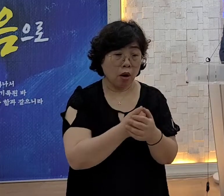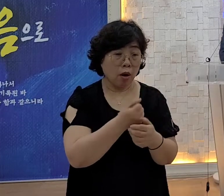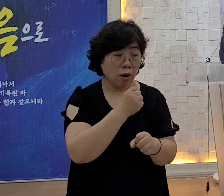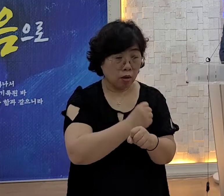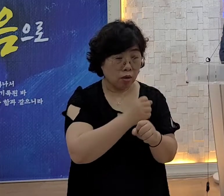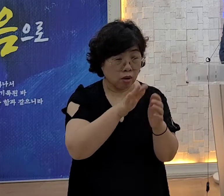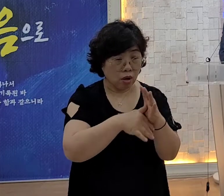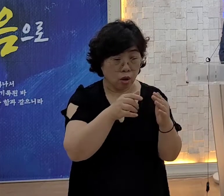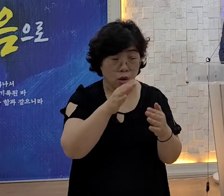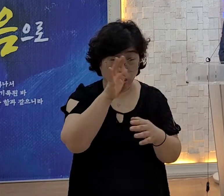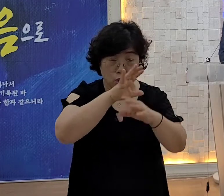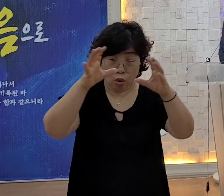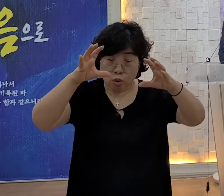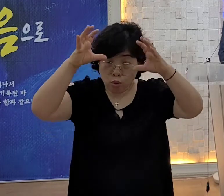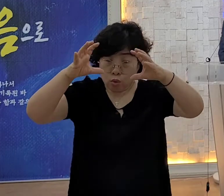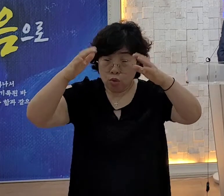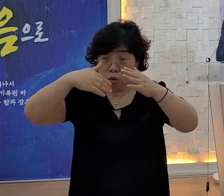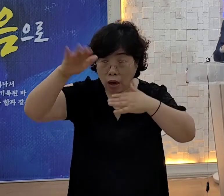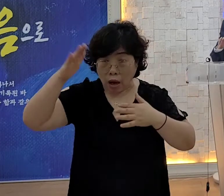문제라.